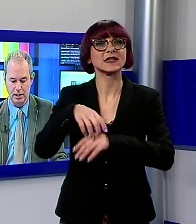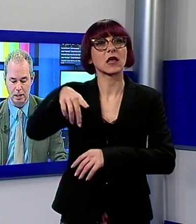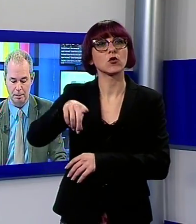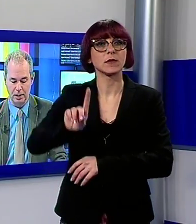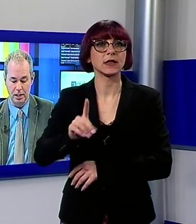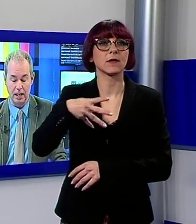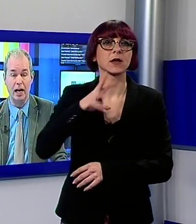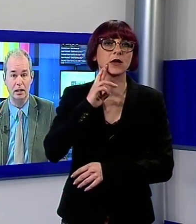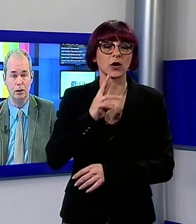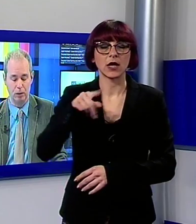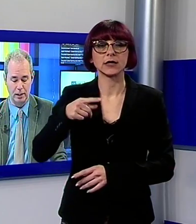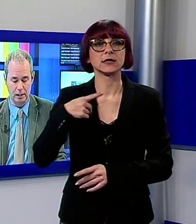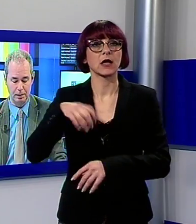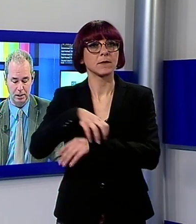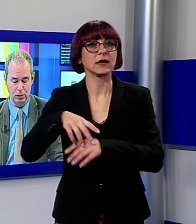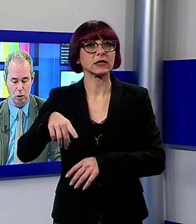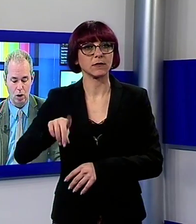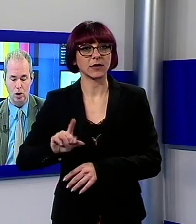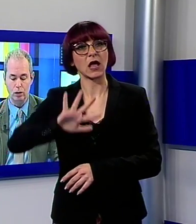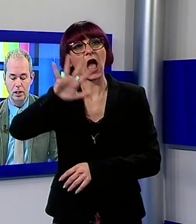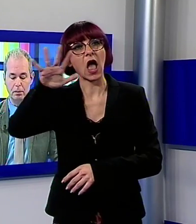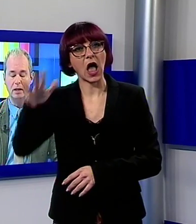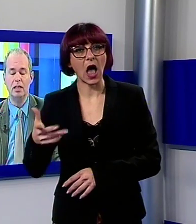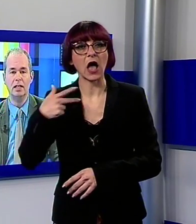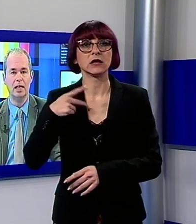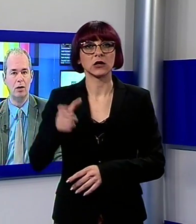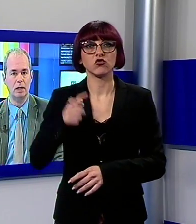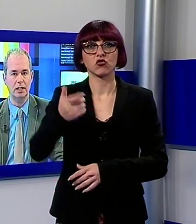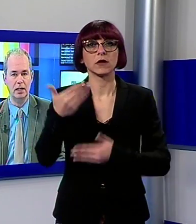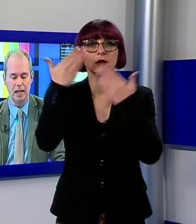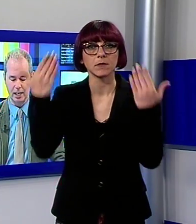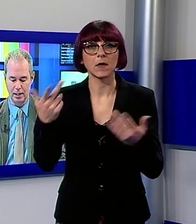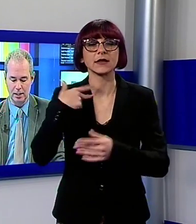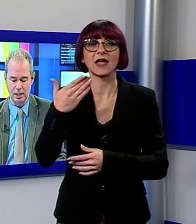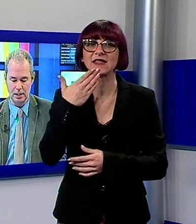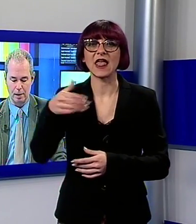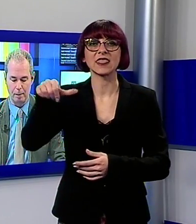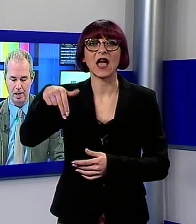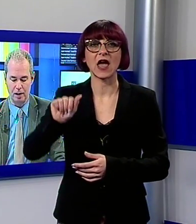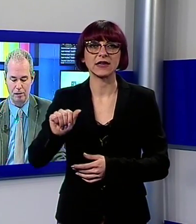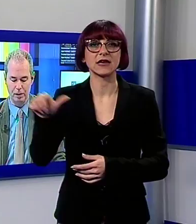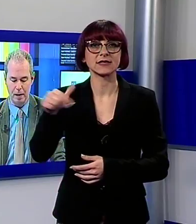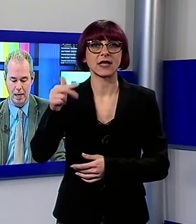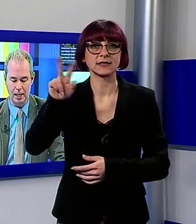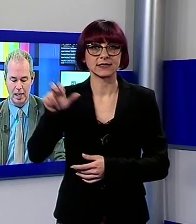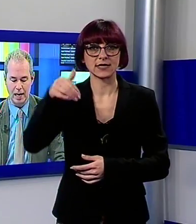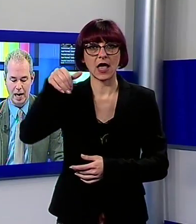del PD e altri esponenti del partito giovedì mattina saranno a Sant'Anna di Stazzema per firmare